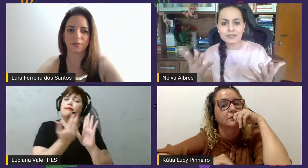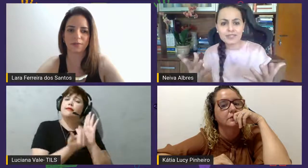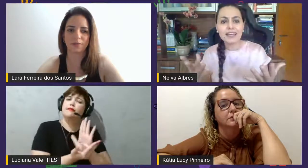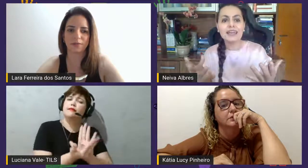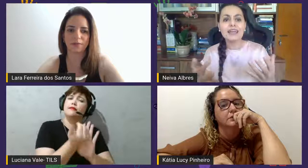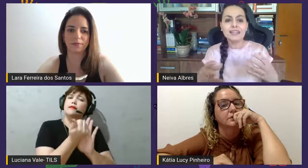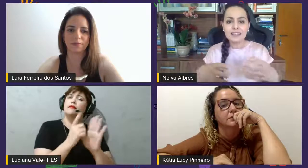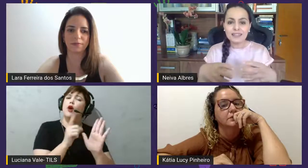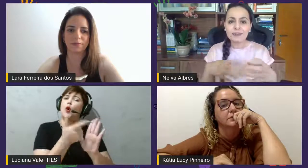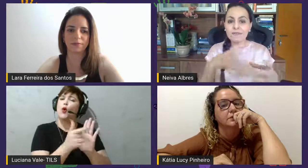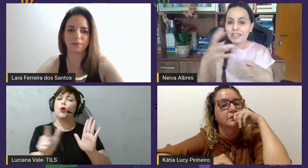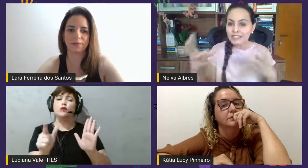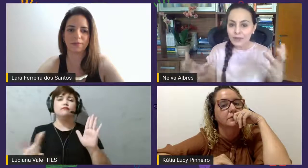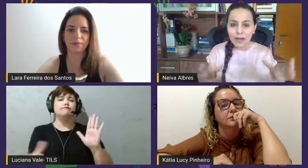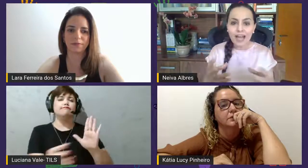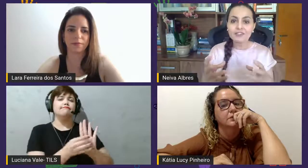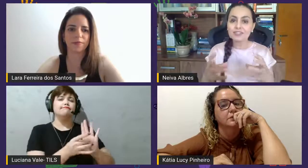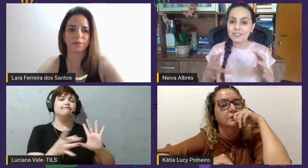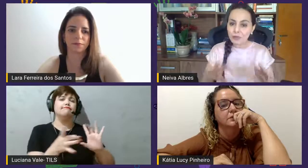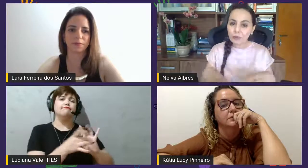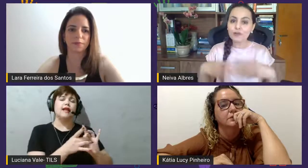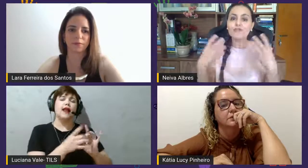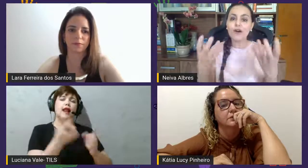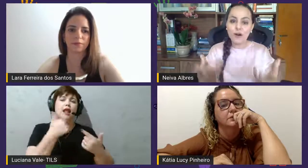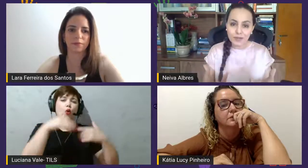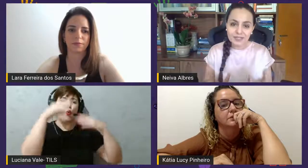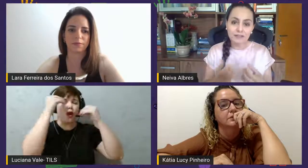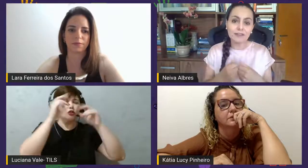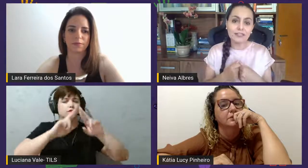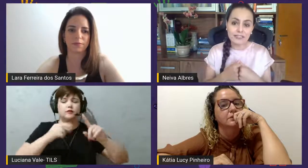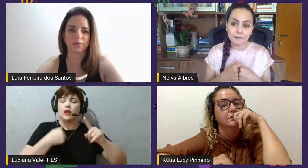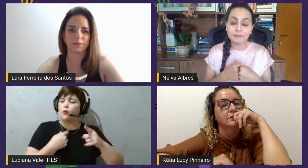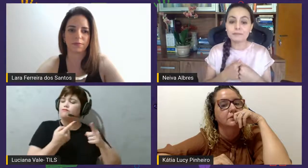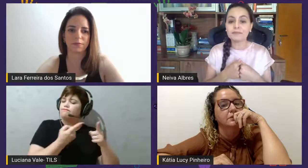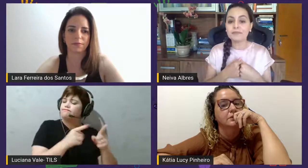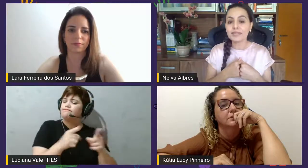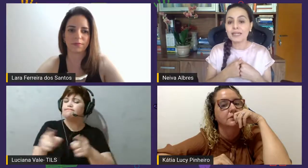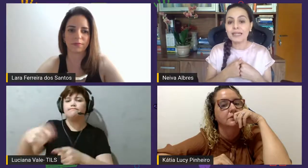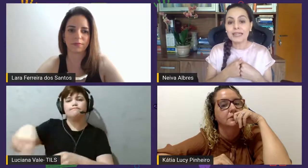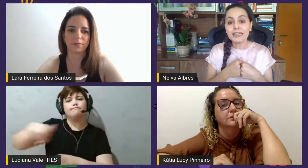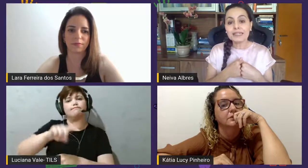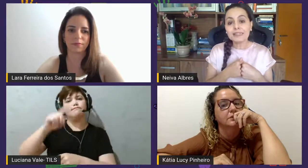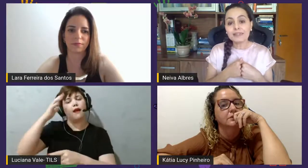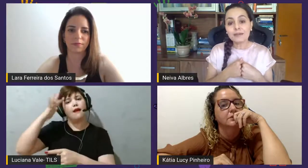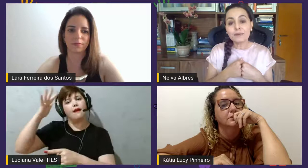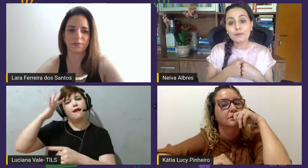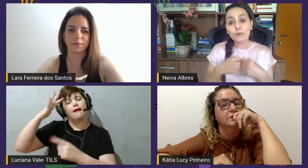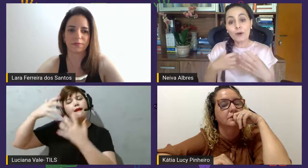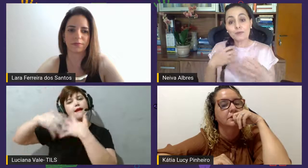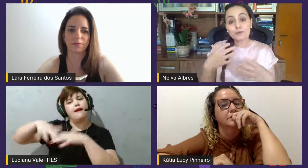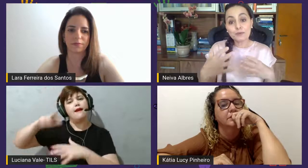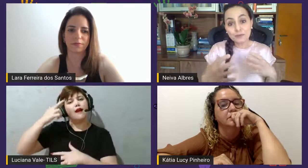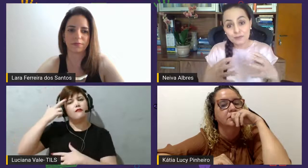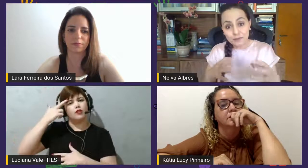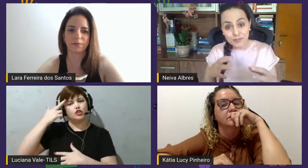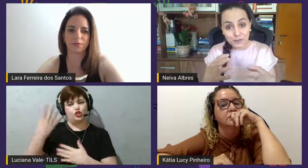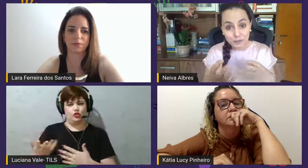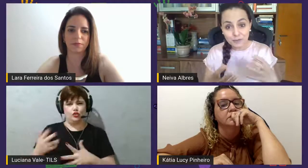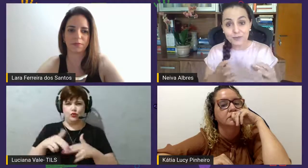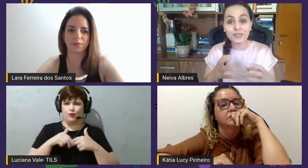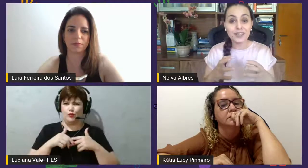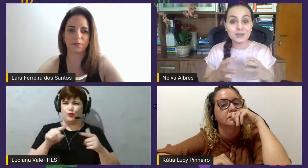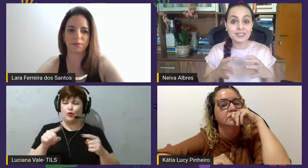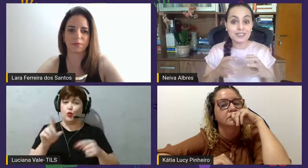tem outros, né? Tem várias linguagens, e eu provoco essa reflexão. Então, como os cursos vão